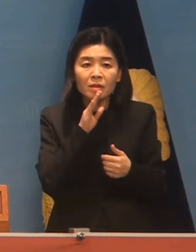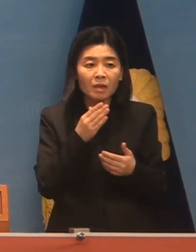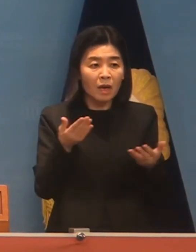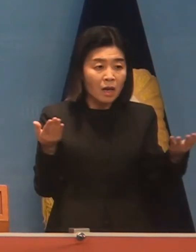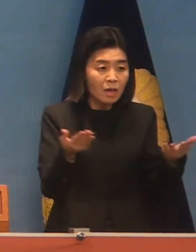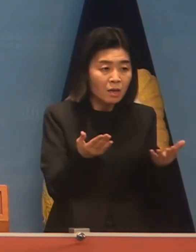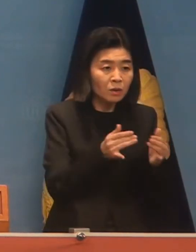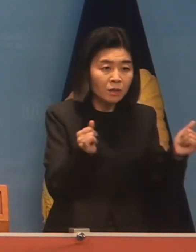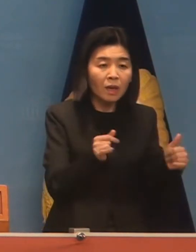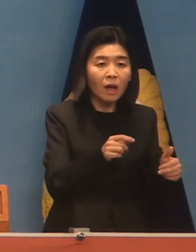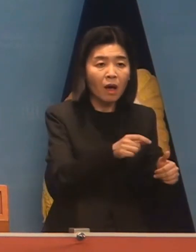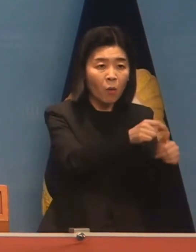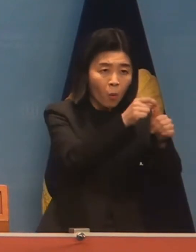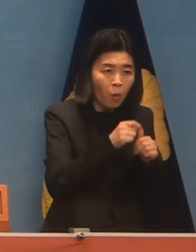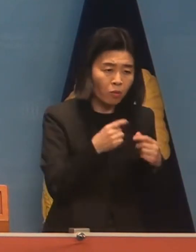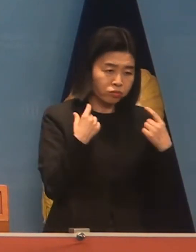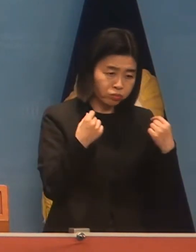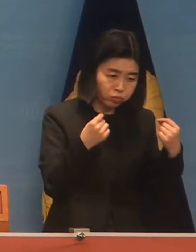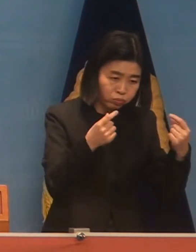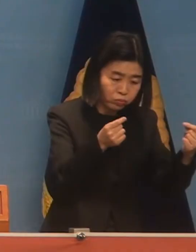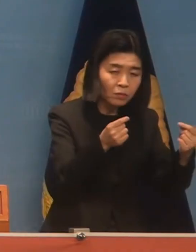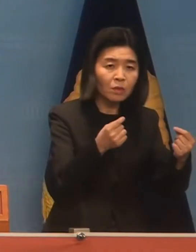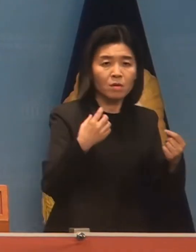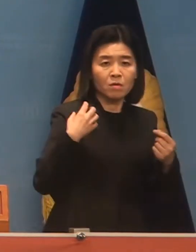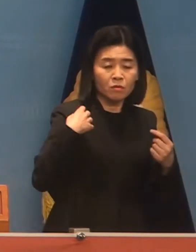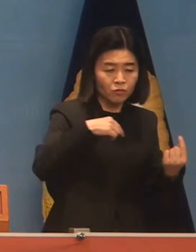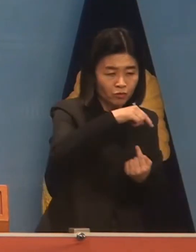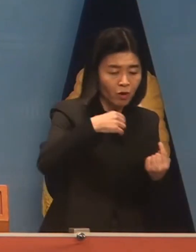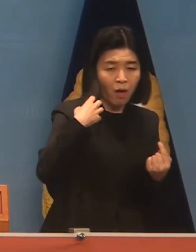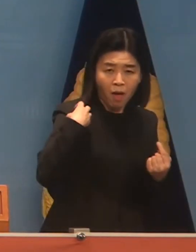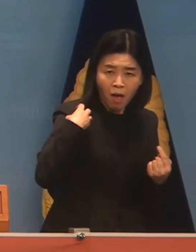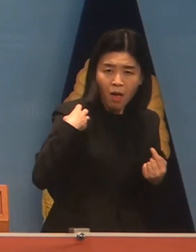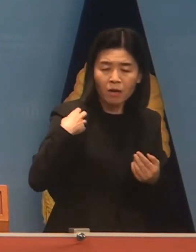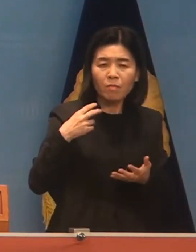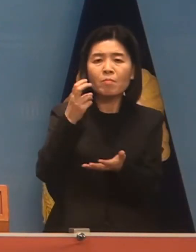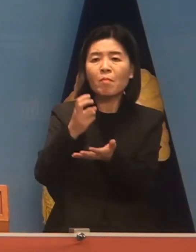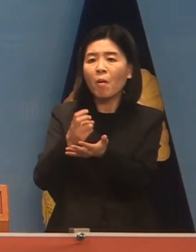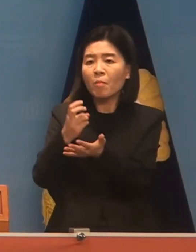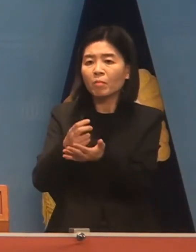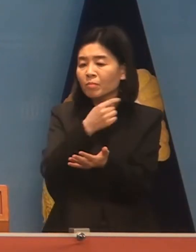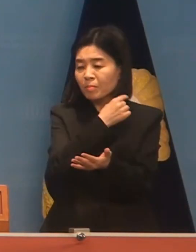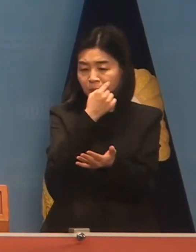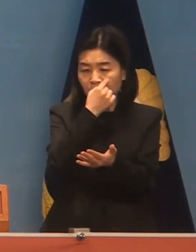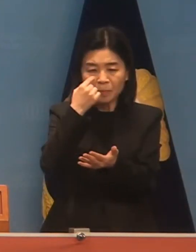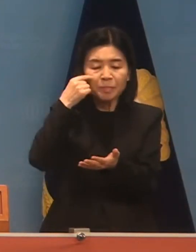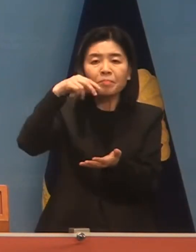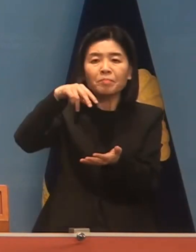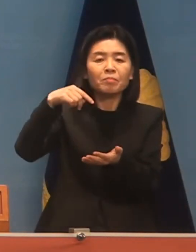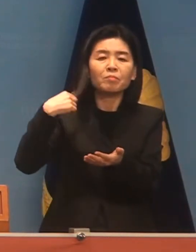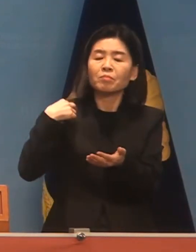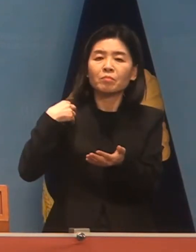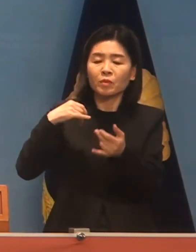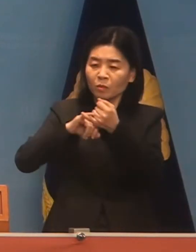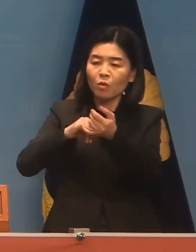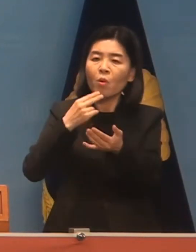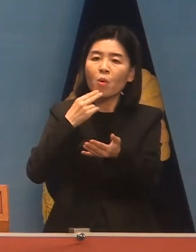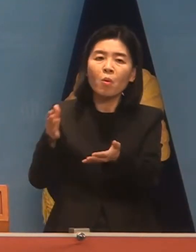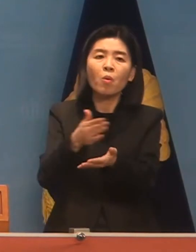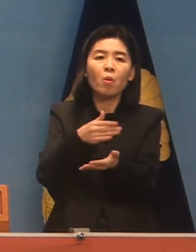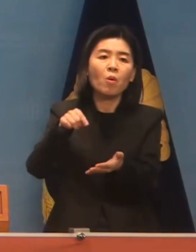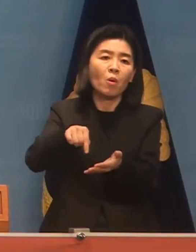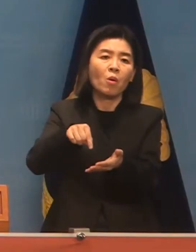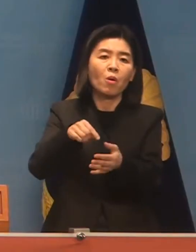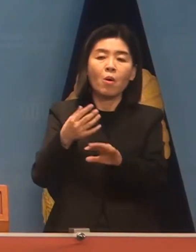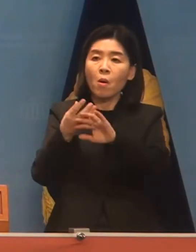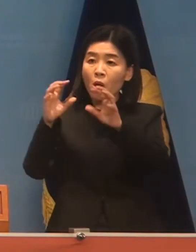법적 의무는 없습니다. 이제는 바꿔야 합니다. 외투기업이 들어올 때만 환영할